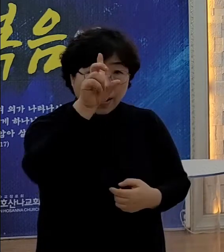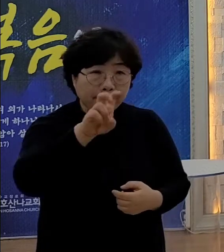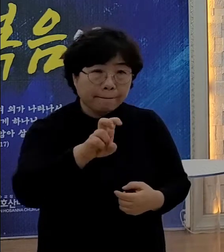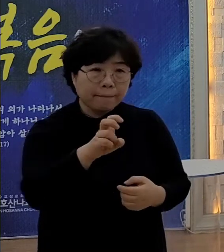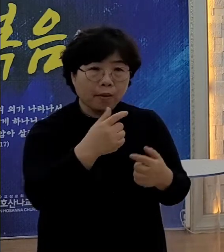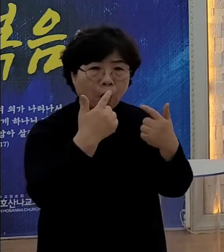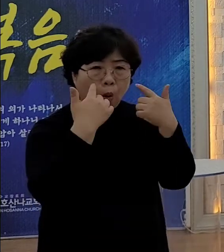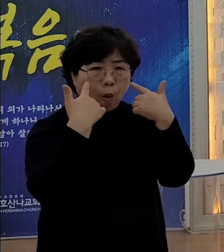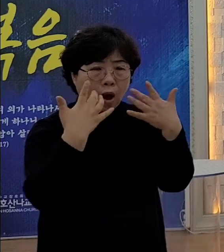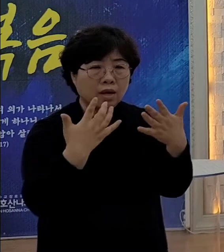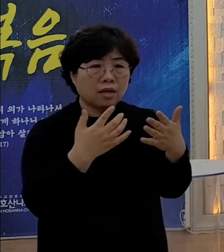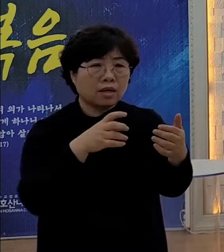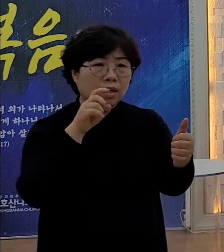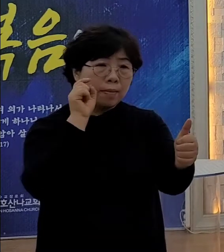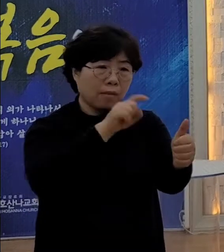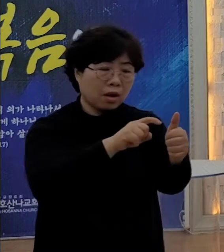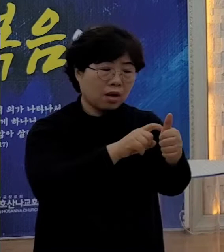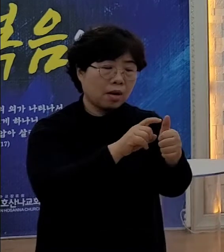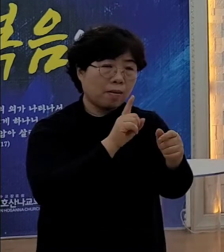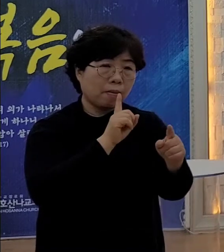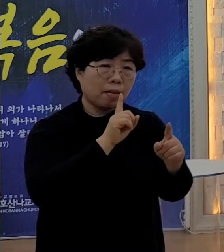출발.